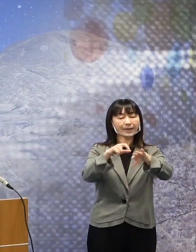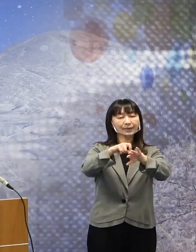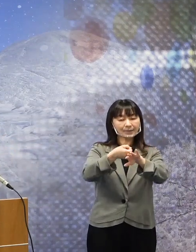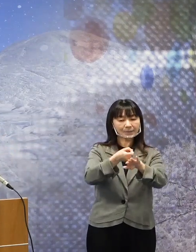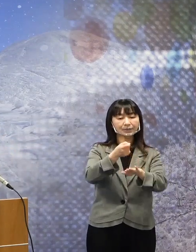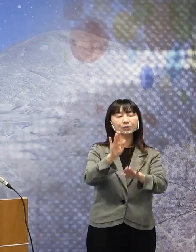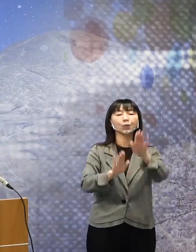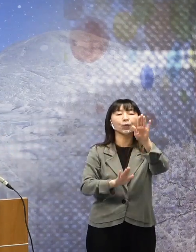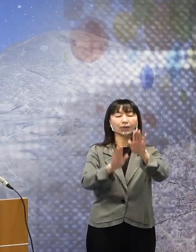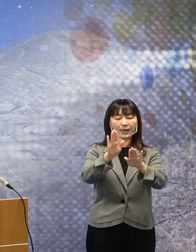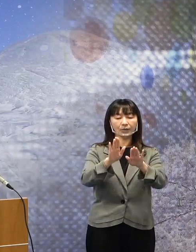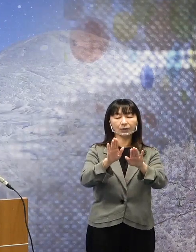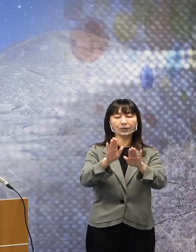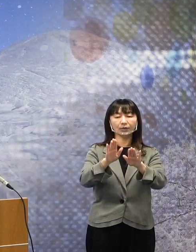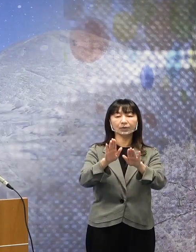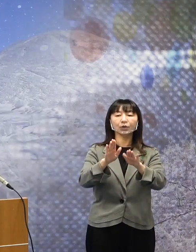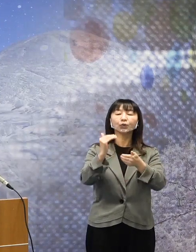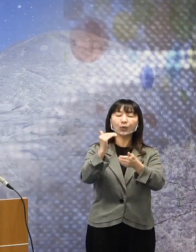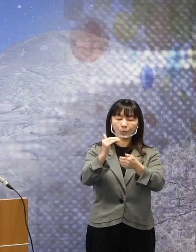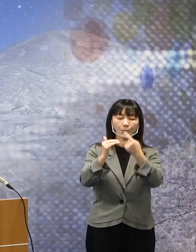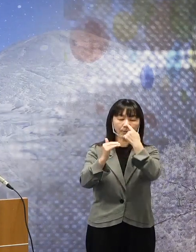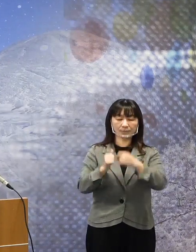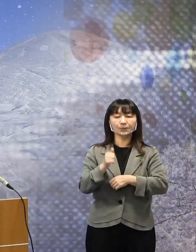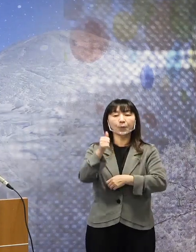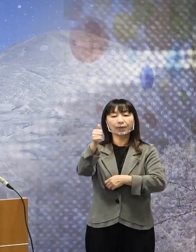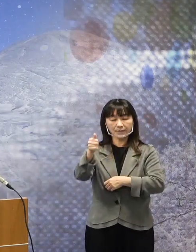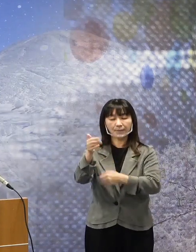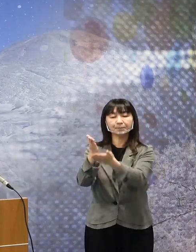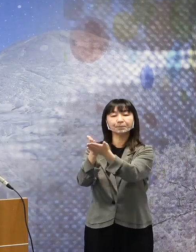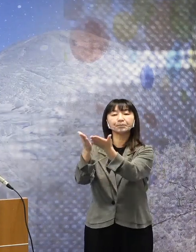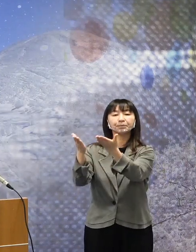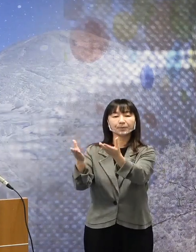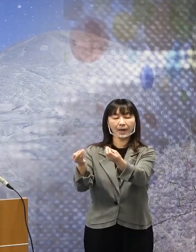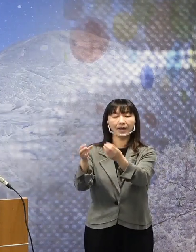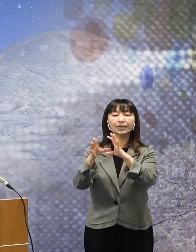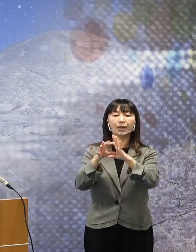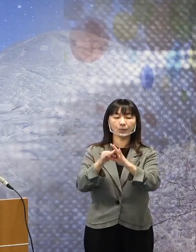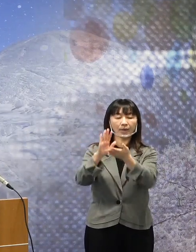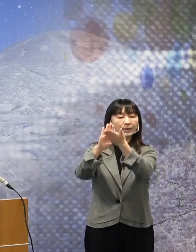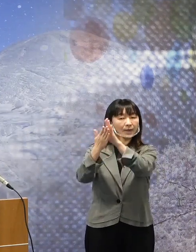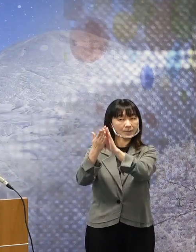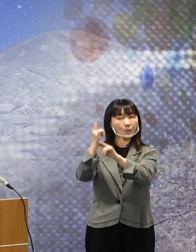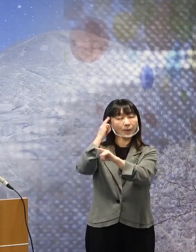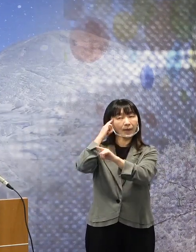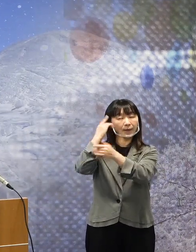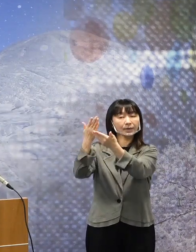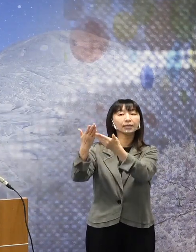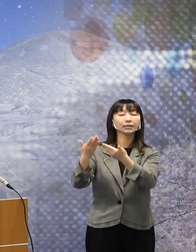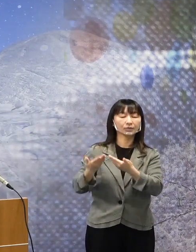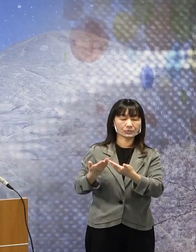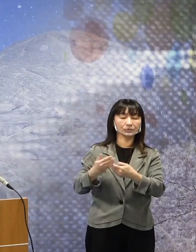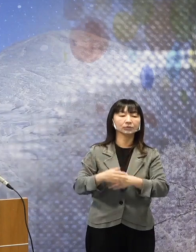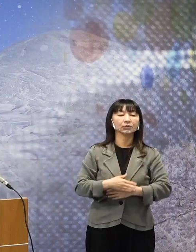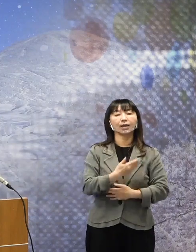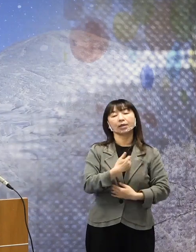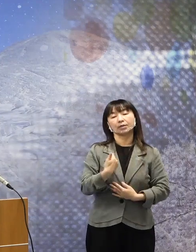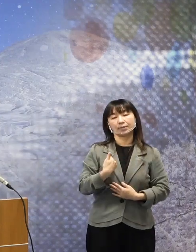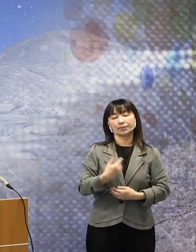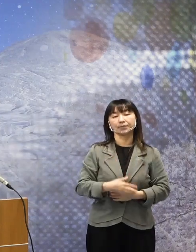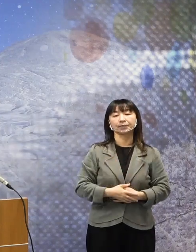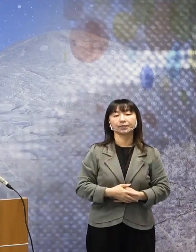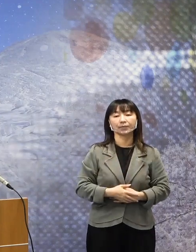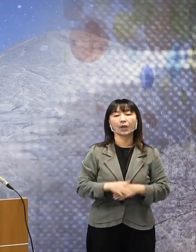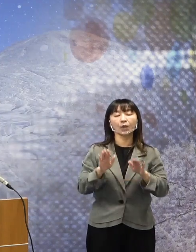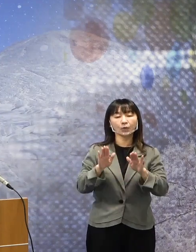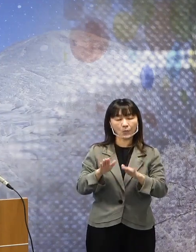は直接お邪魔した時もきちんとお願いをしましたので、それを踏まえて県の方でもお考えいただくということはお話しい